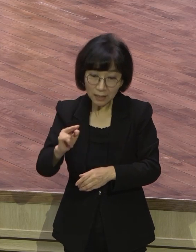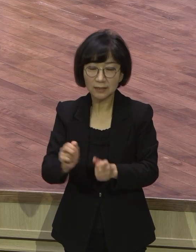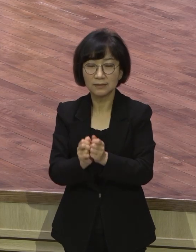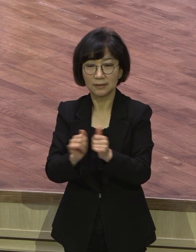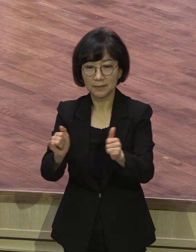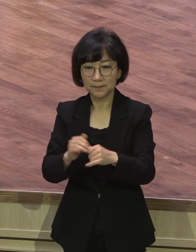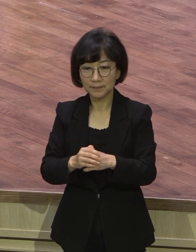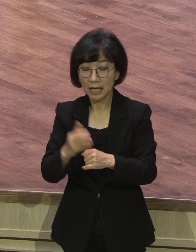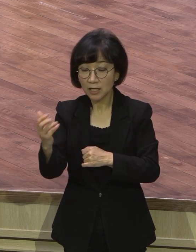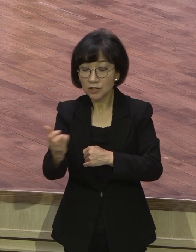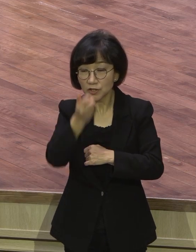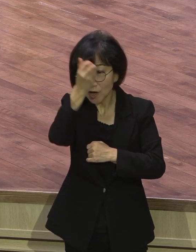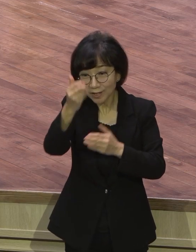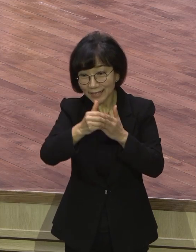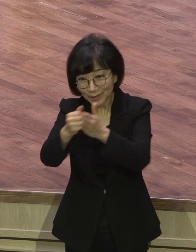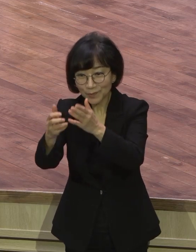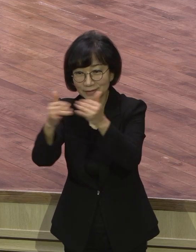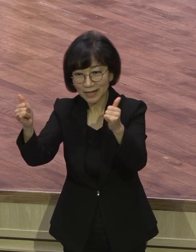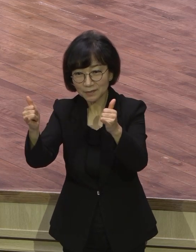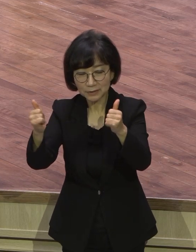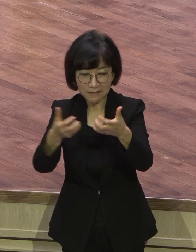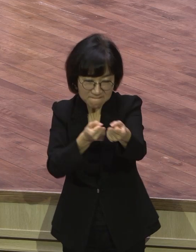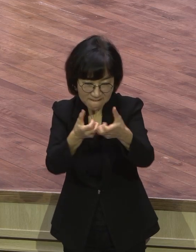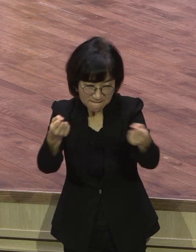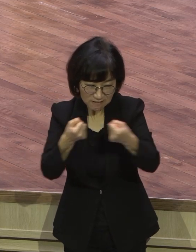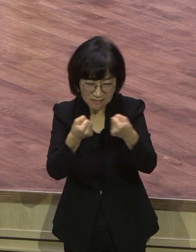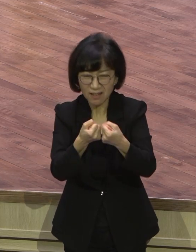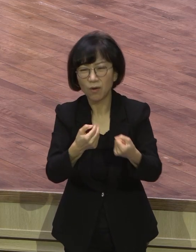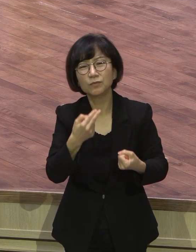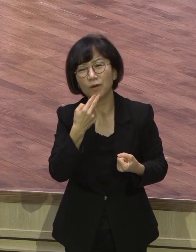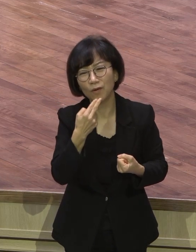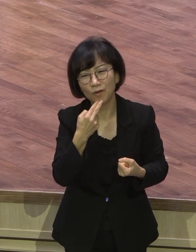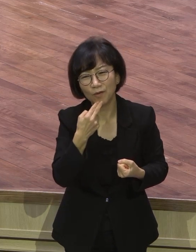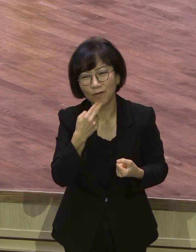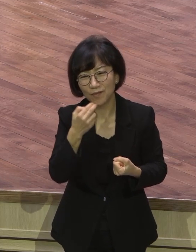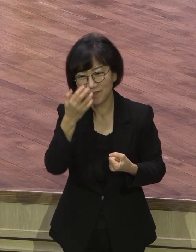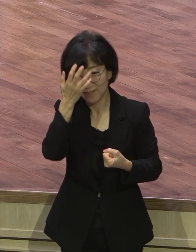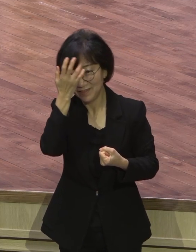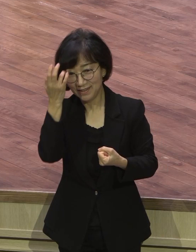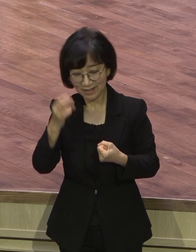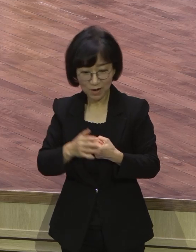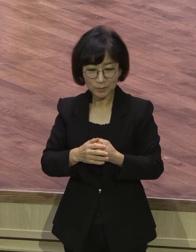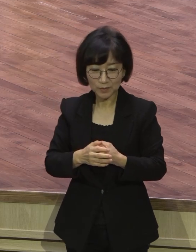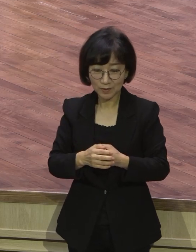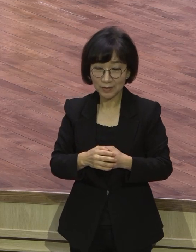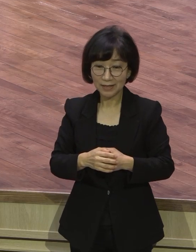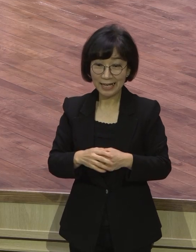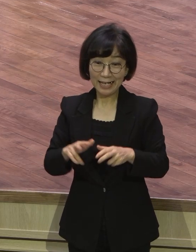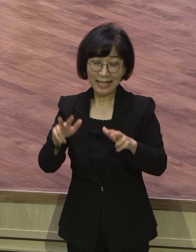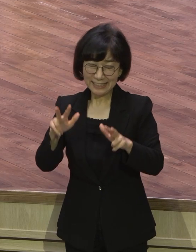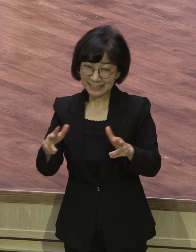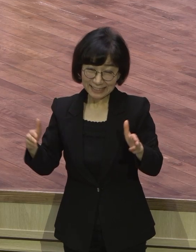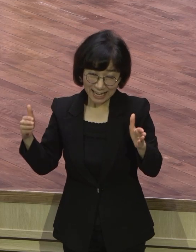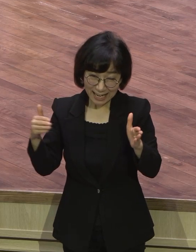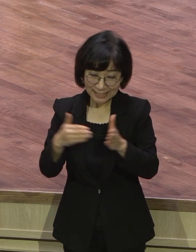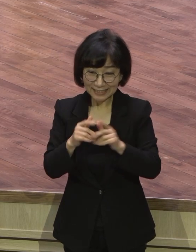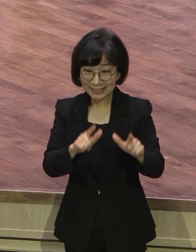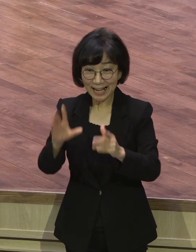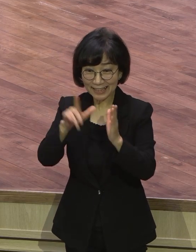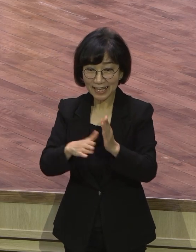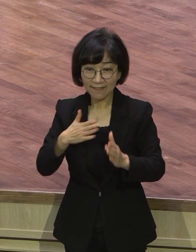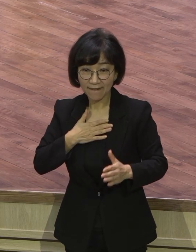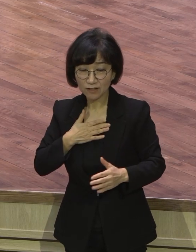성령의 사람은 절대 그걸 안 합니다. 제가 자랑스럽게 말하잖아요. 내가 지금까지 사람은 누가 멱살도 잡아본